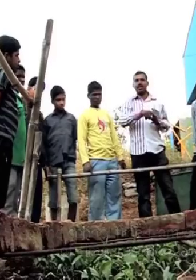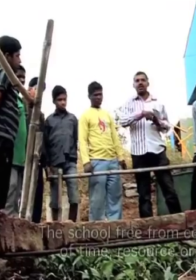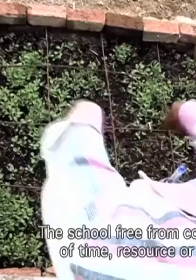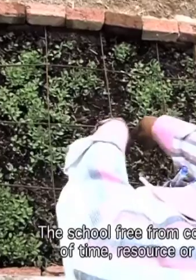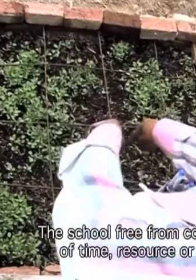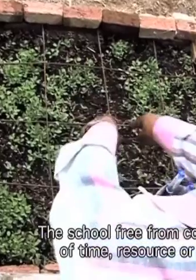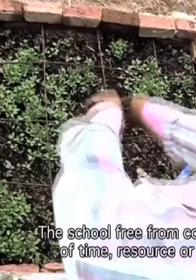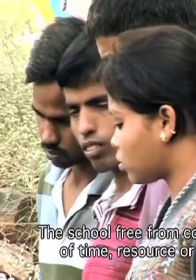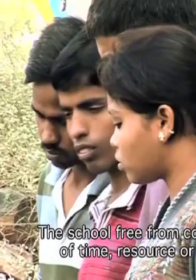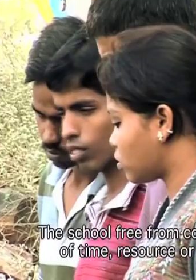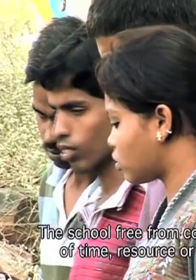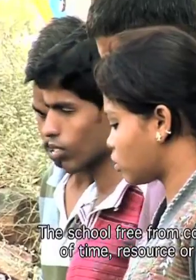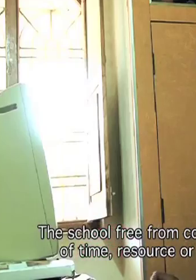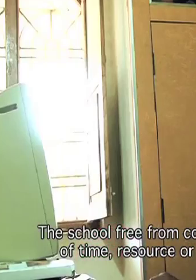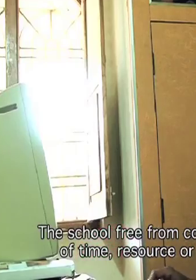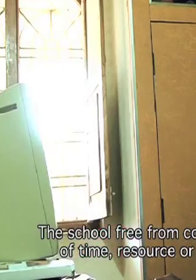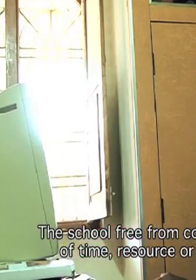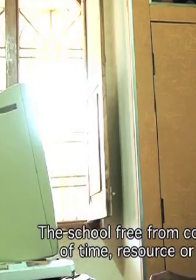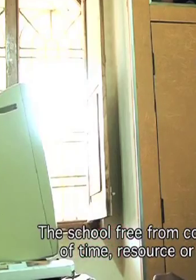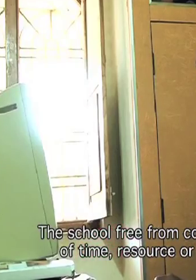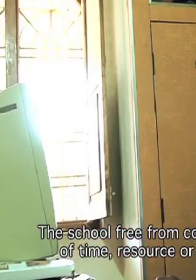धन साधन समय की सीमा से